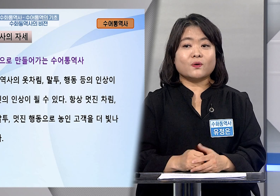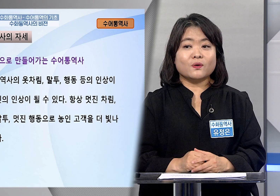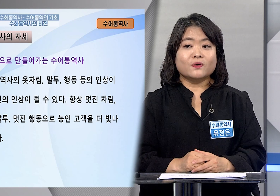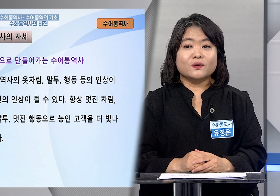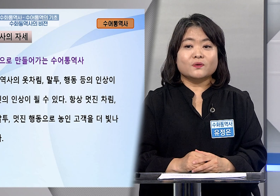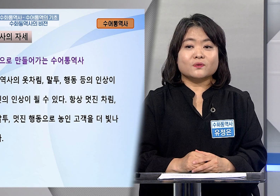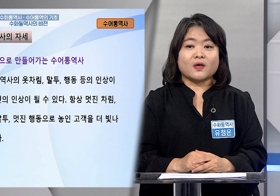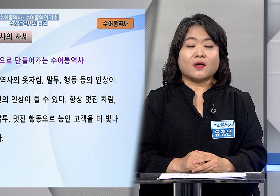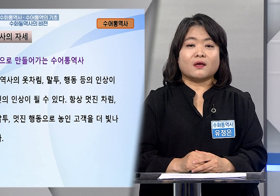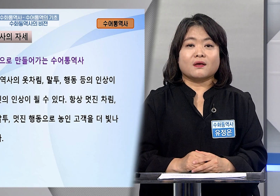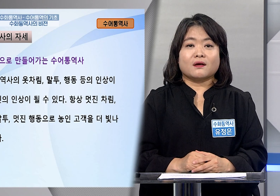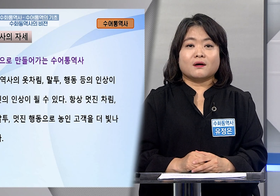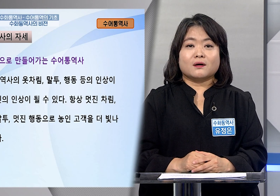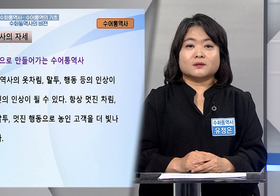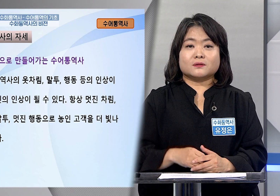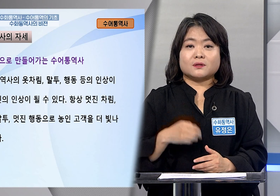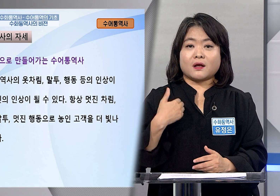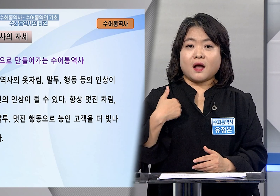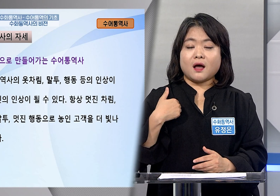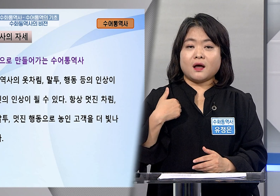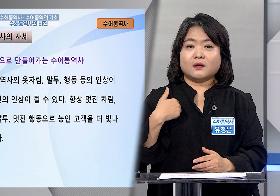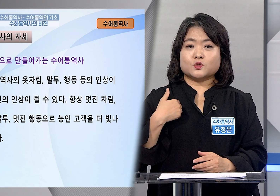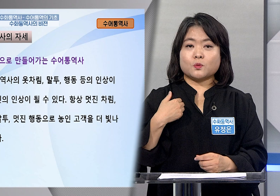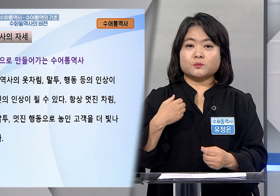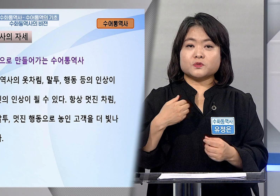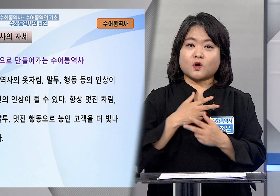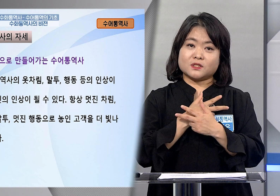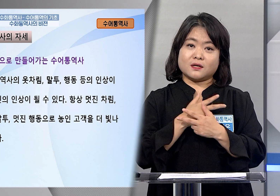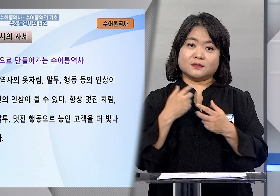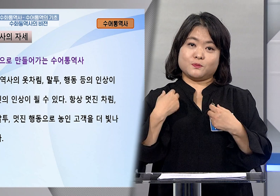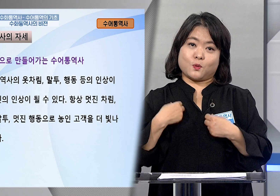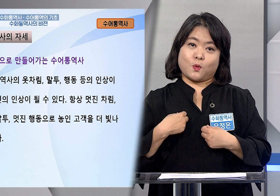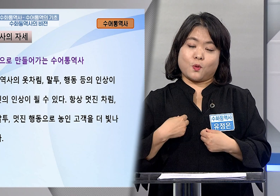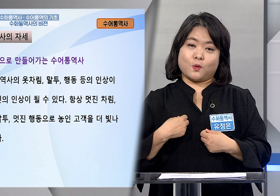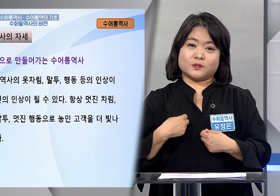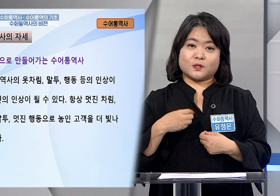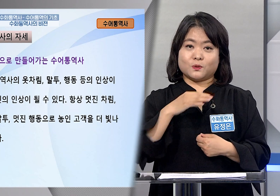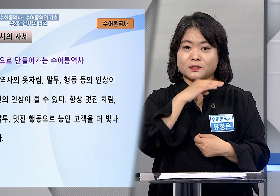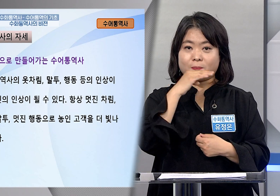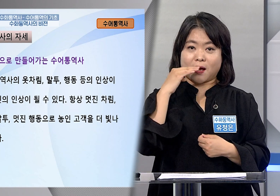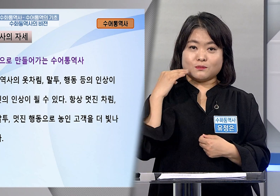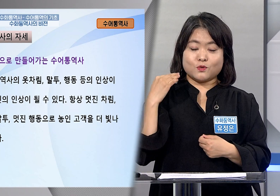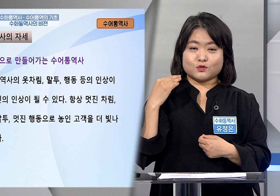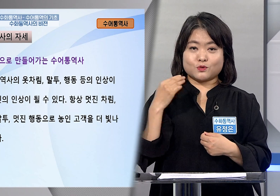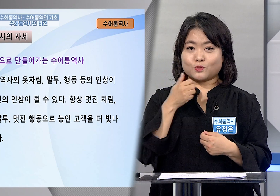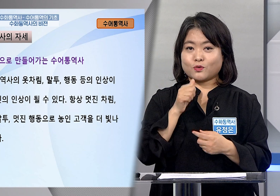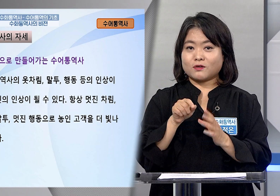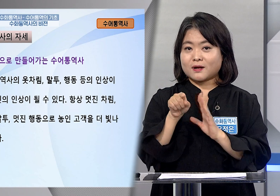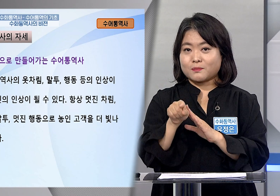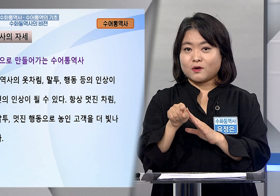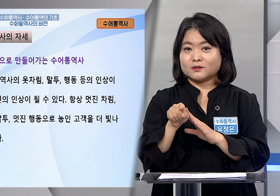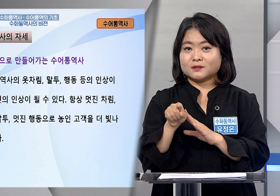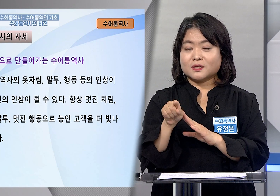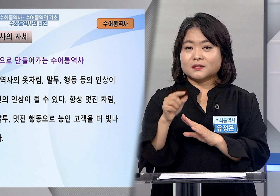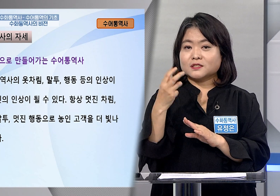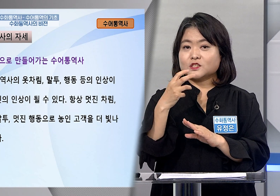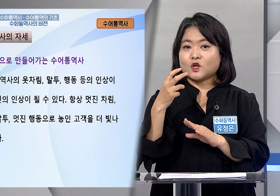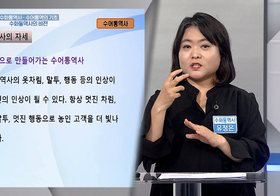만들어지더라고요. 네. 내가 좀 정장을 입고 제대로 이제 바른 모습으로 통역을 가면 그